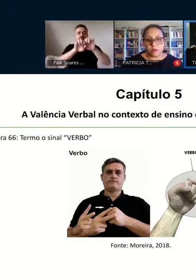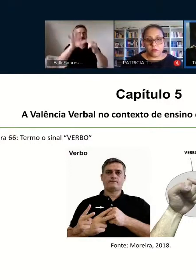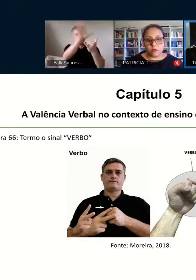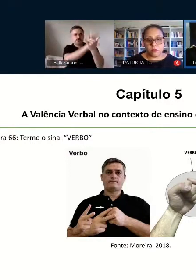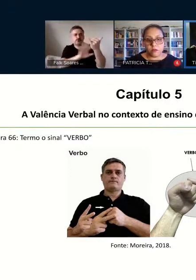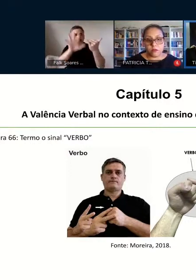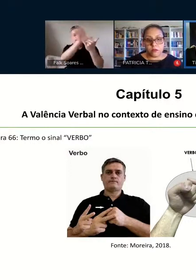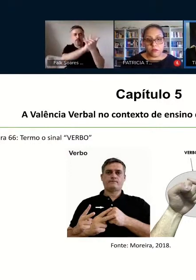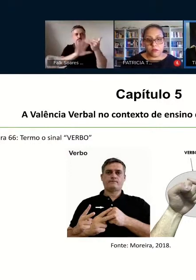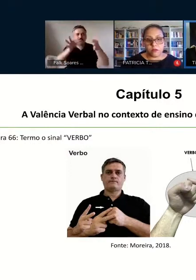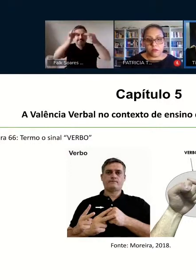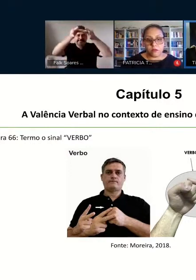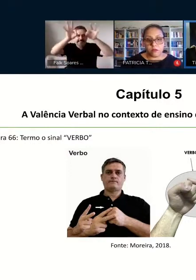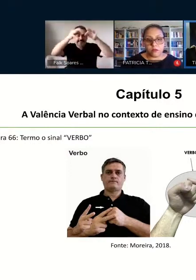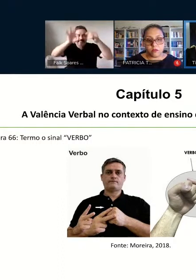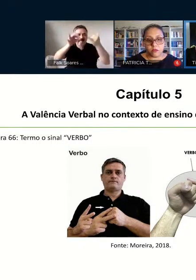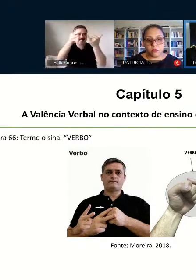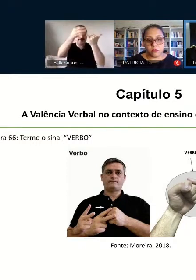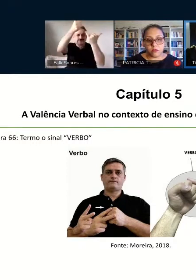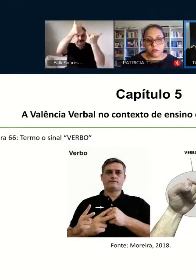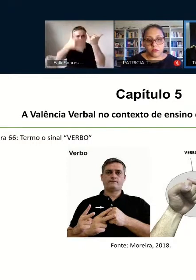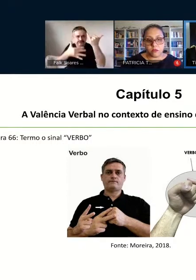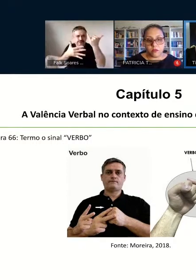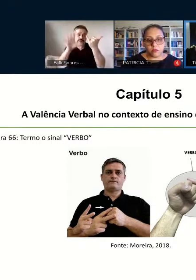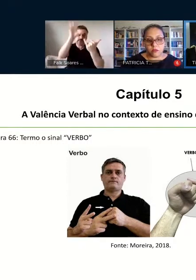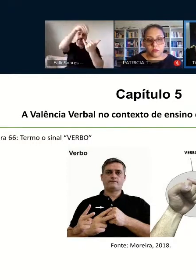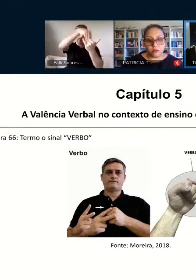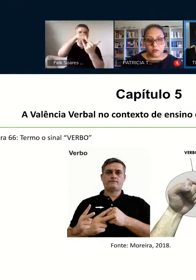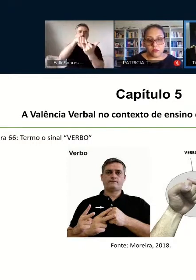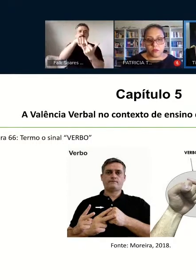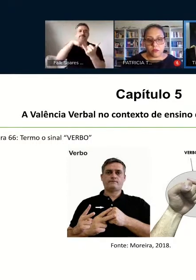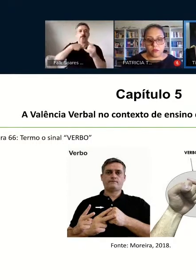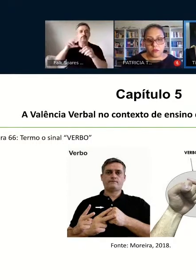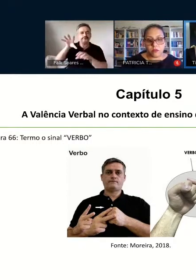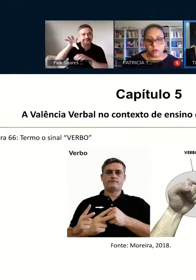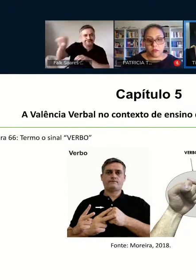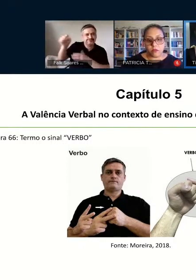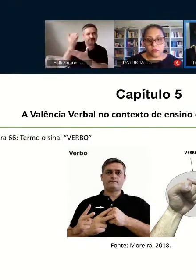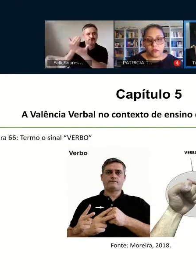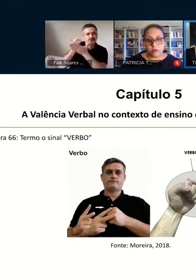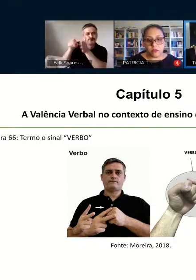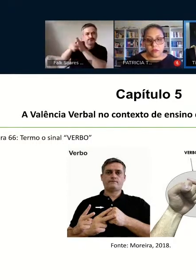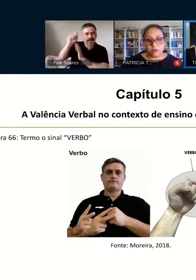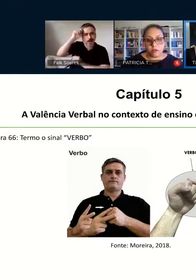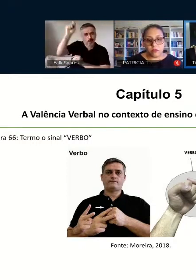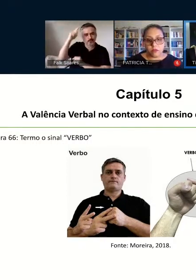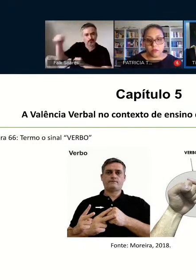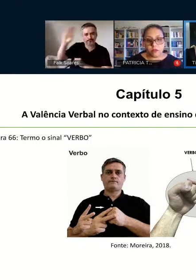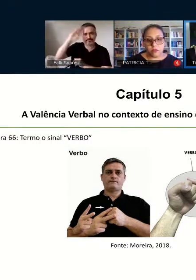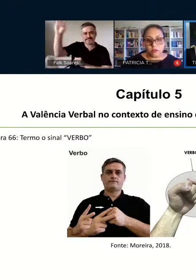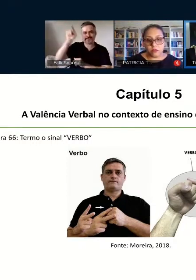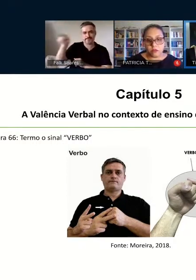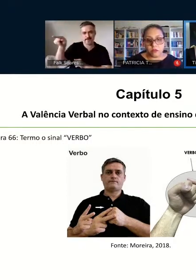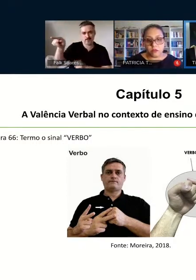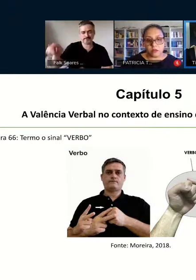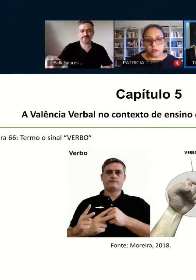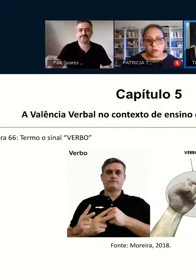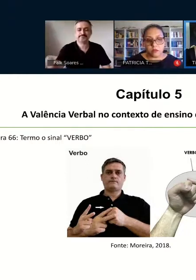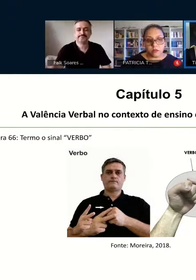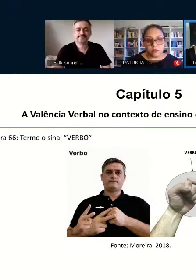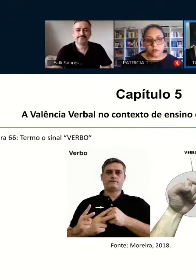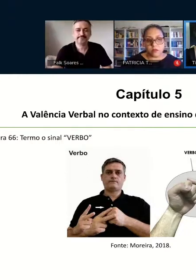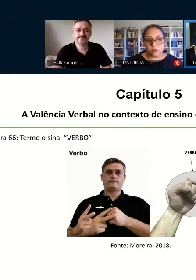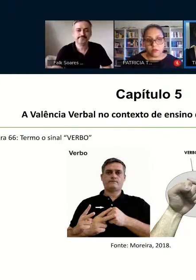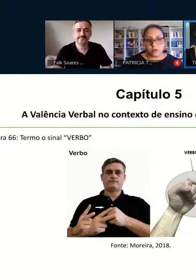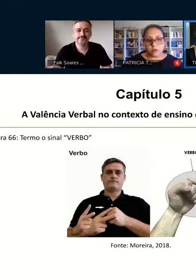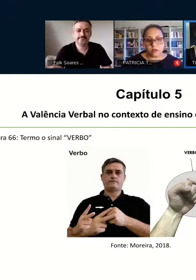quais foram os elementos da estrutura sintática e as características desses elementos sintáticos. Então, nós